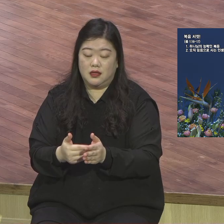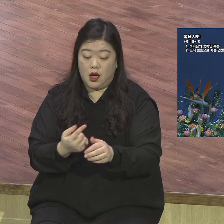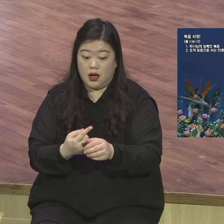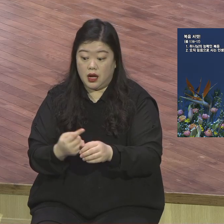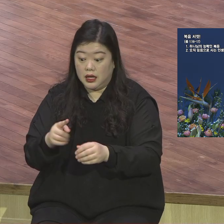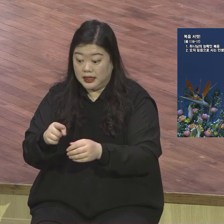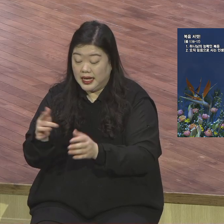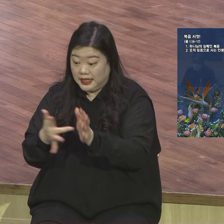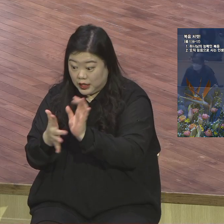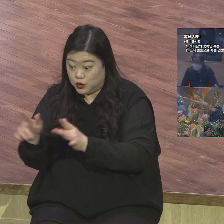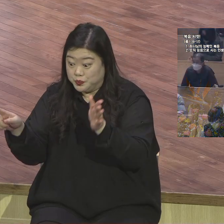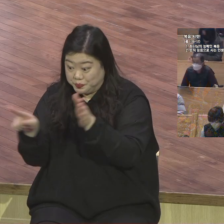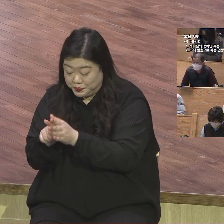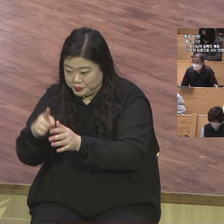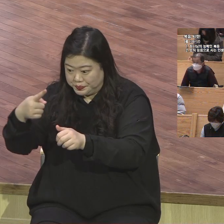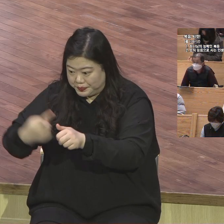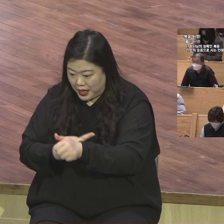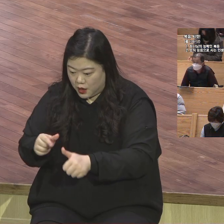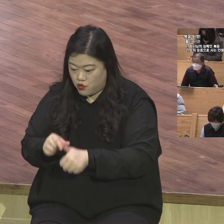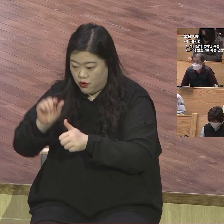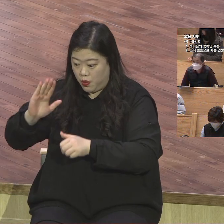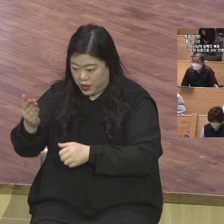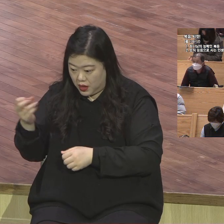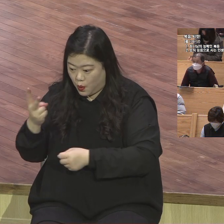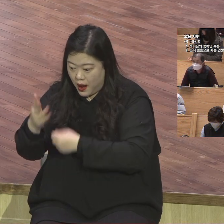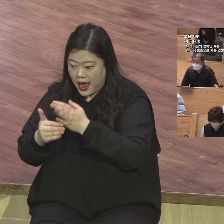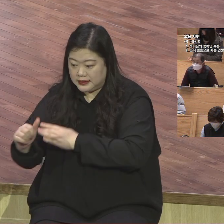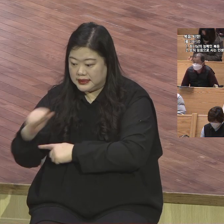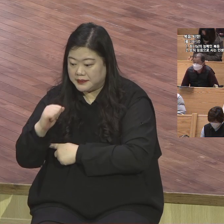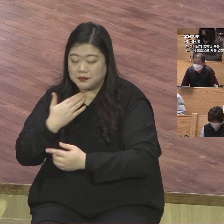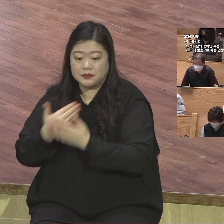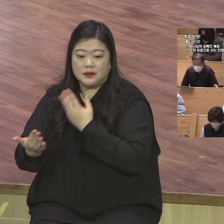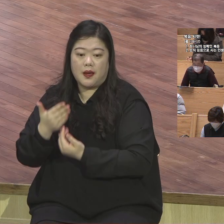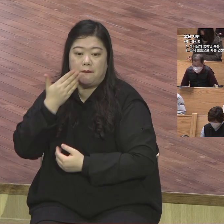체험하는 삶을 살 수가 있다. 특별히 믿음은